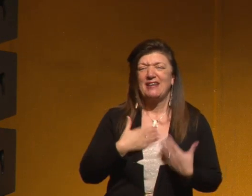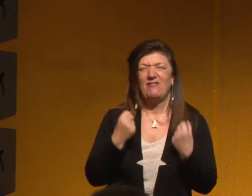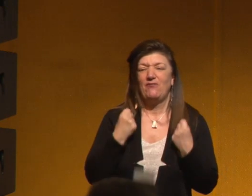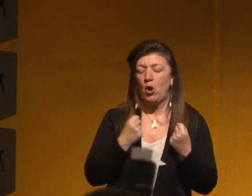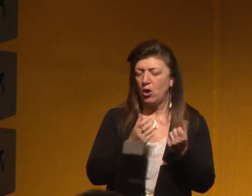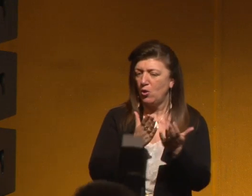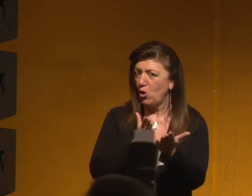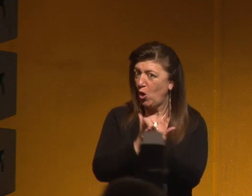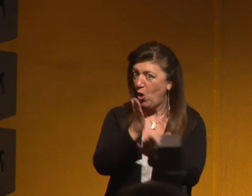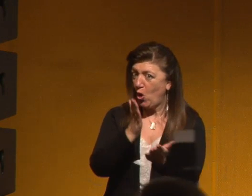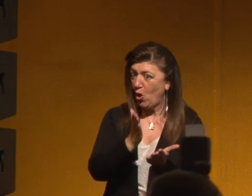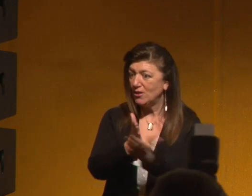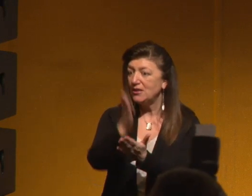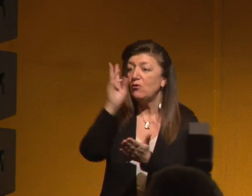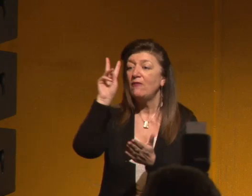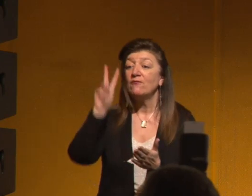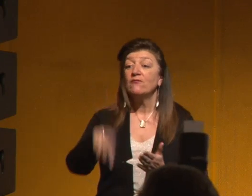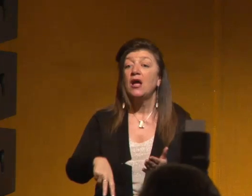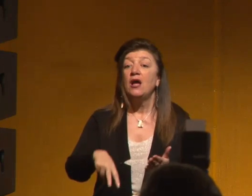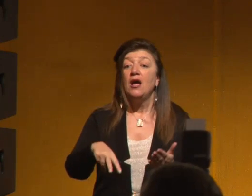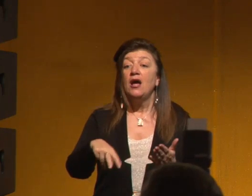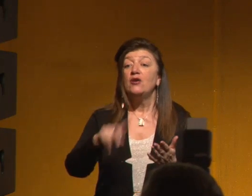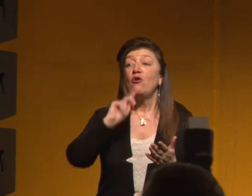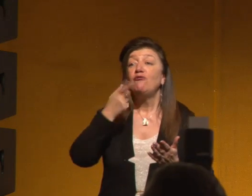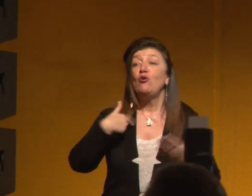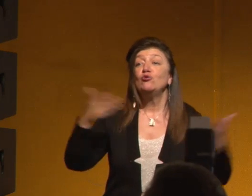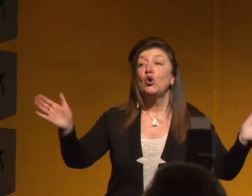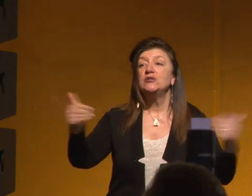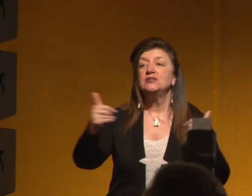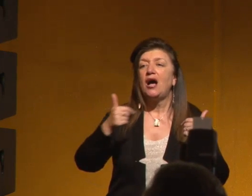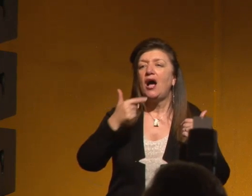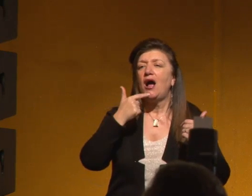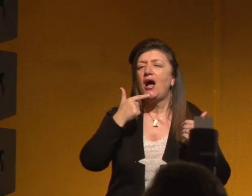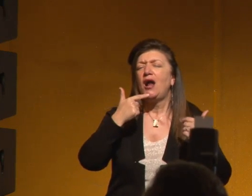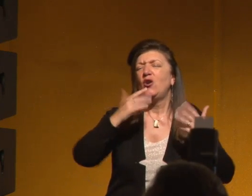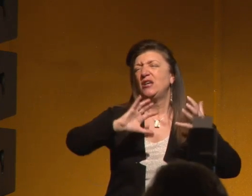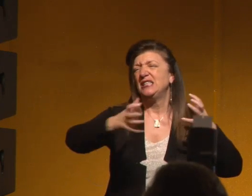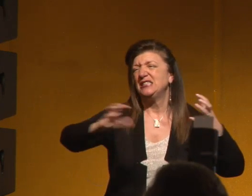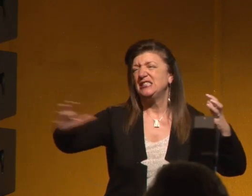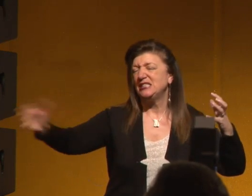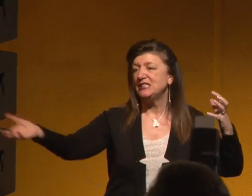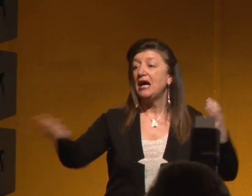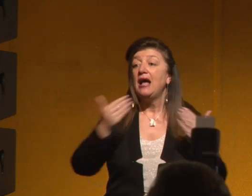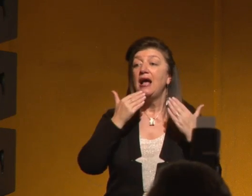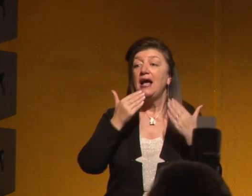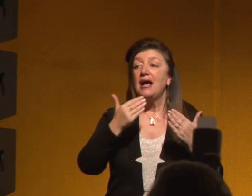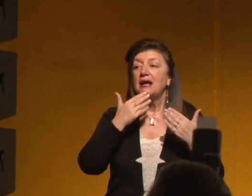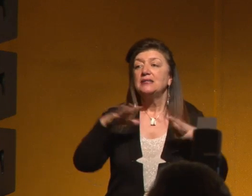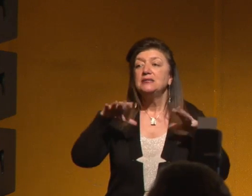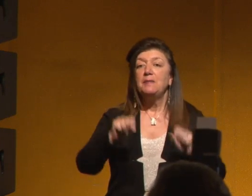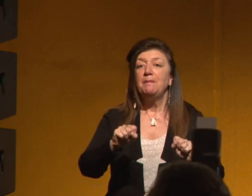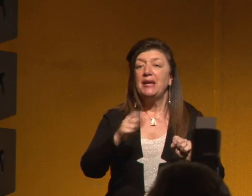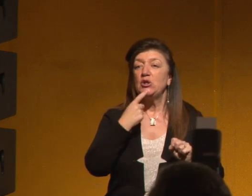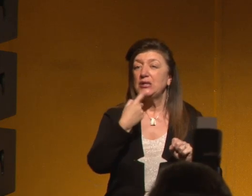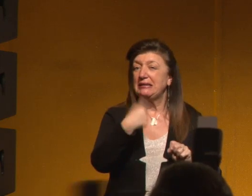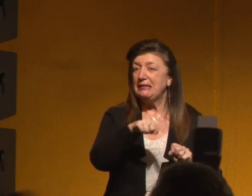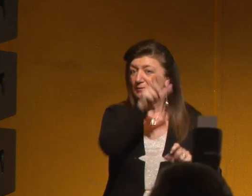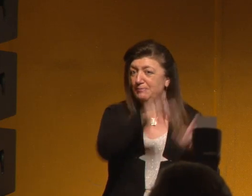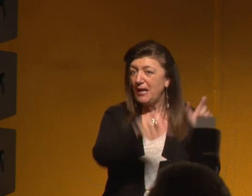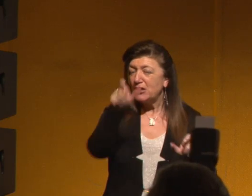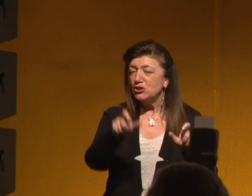abbiamo voluto un salone corale grazie all'impegno dei soci che non hanno mai abbandonato il salone è quindi